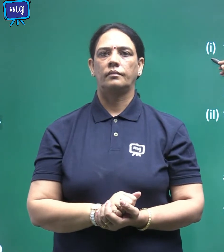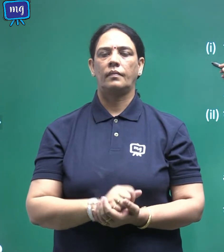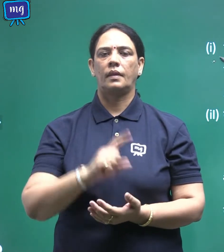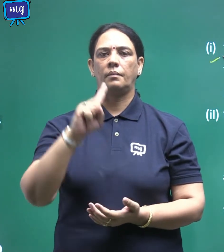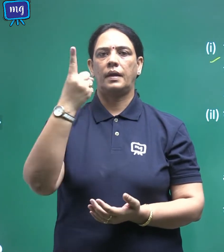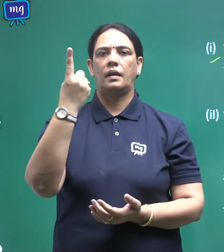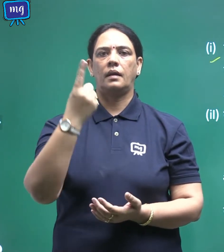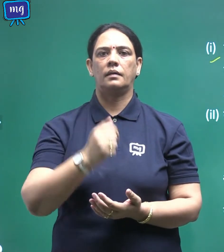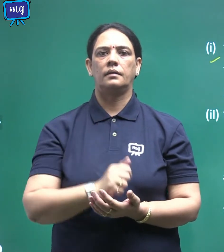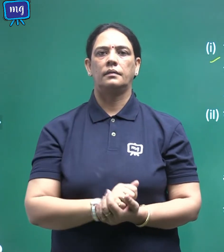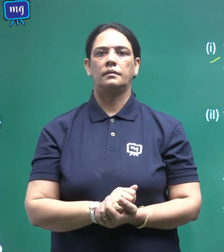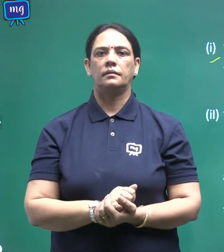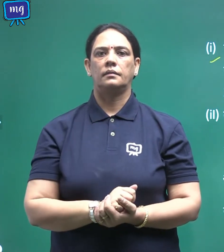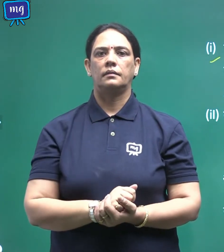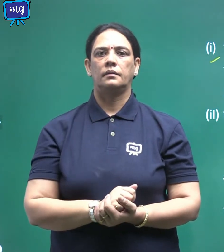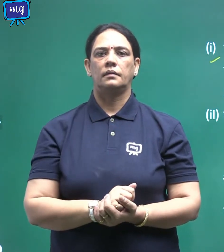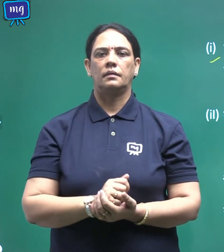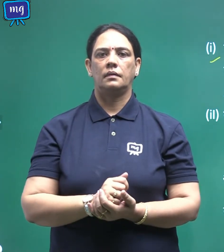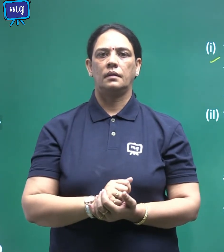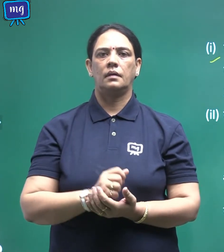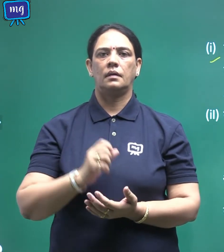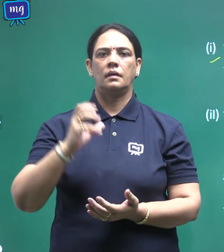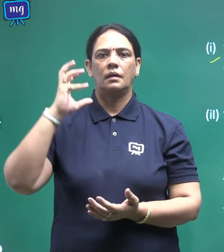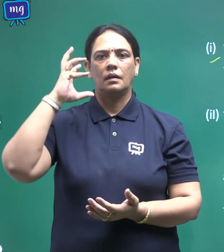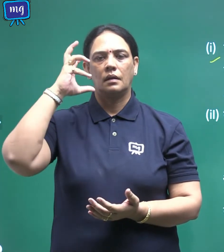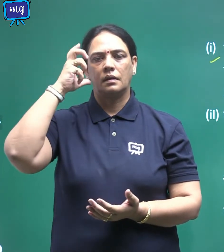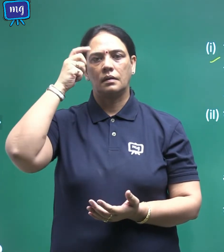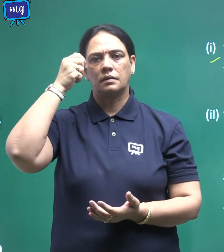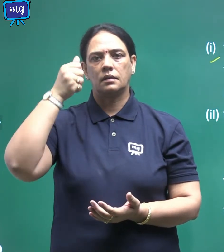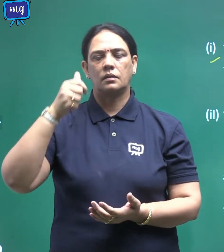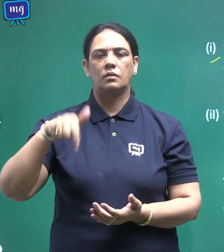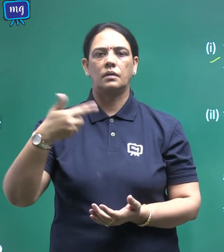पहला, संतरों की